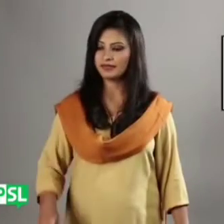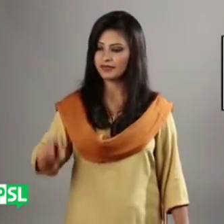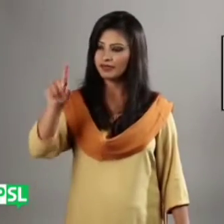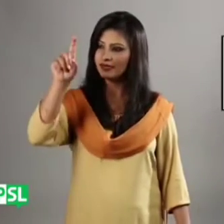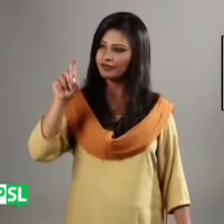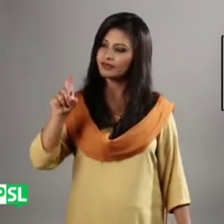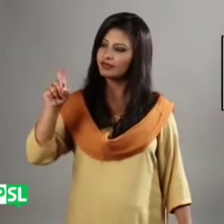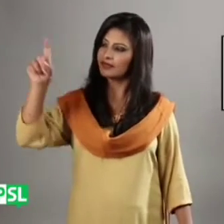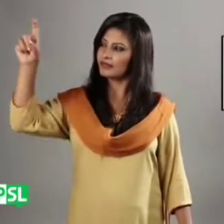Hanger.